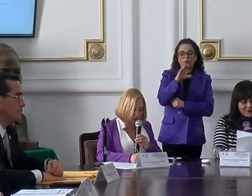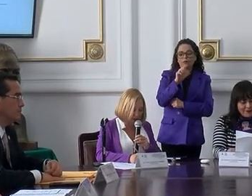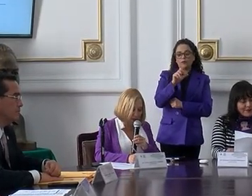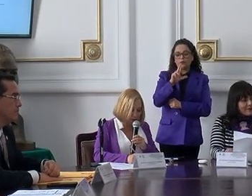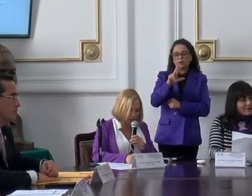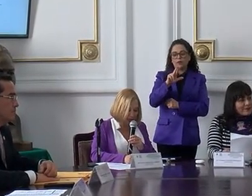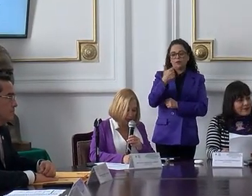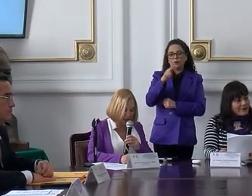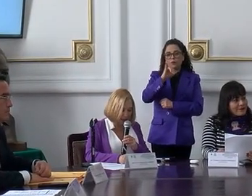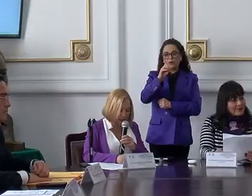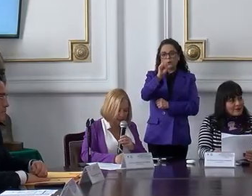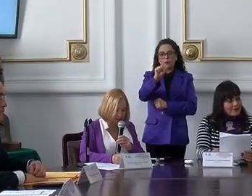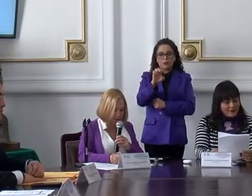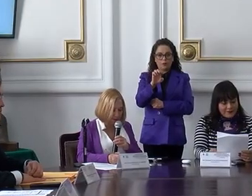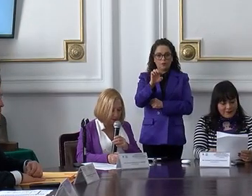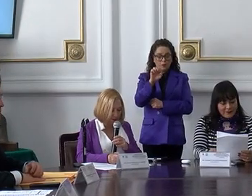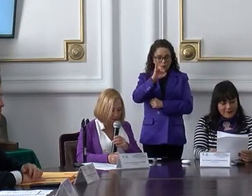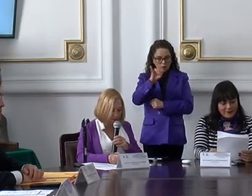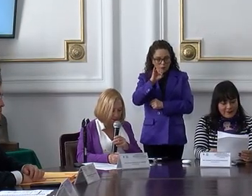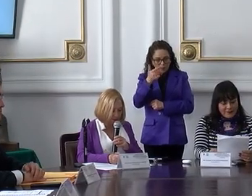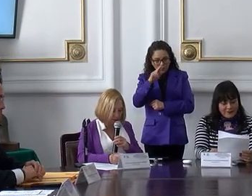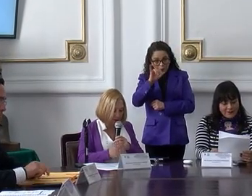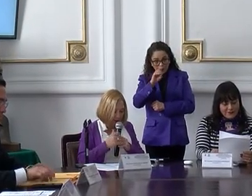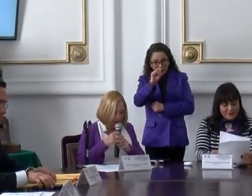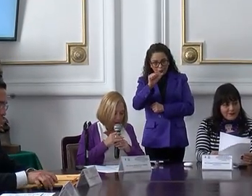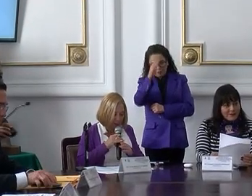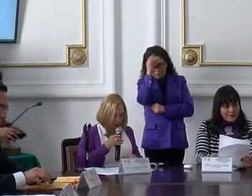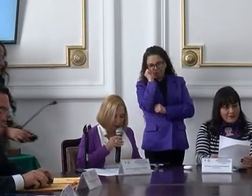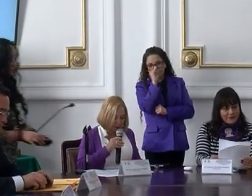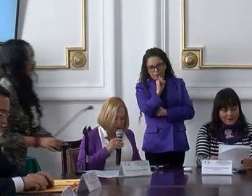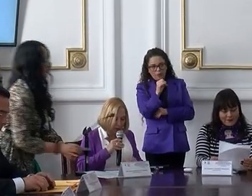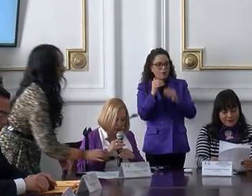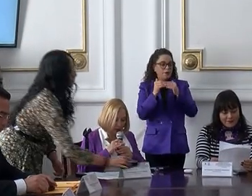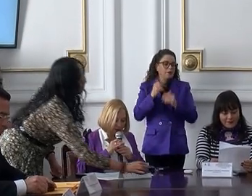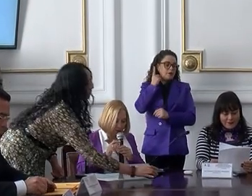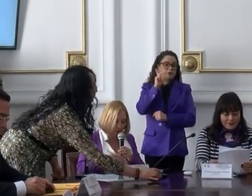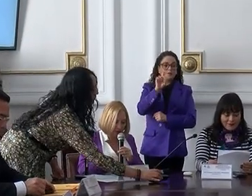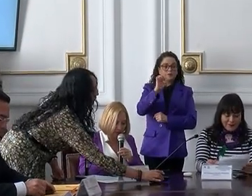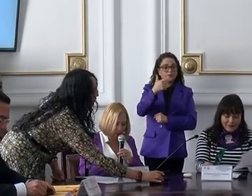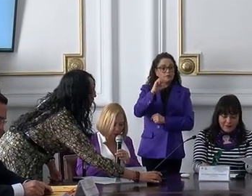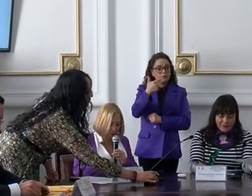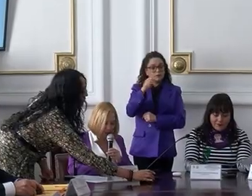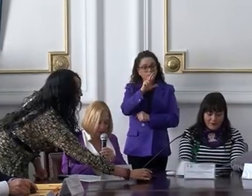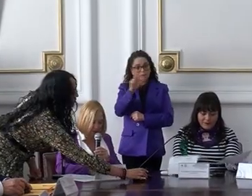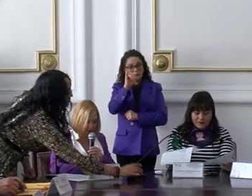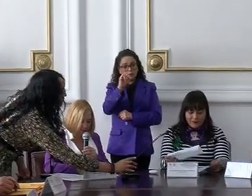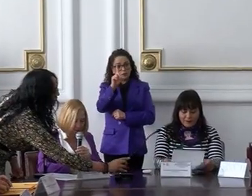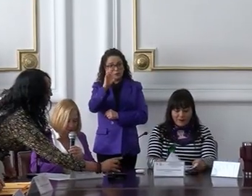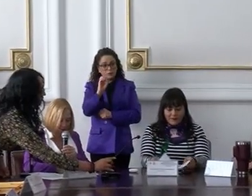Emilio Guijosa Hernández. Emilio Guijosa, a favor. Diputado Diego Orlando Garrido